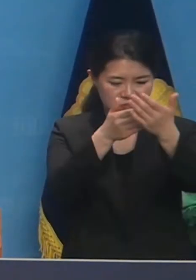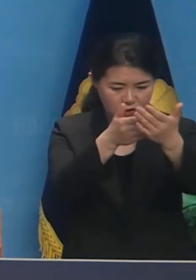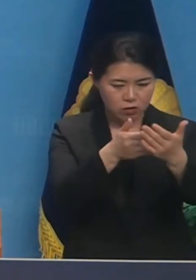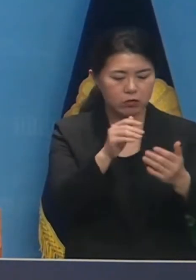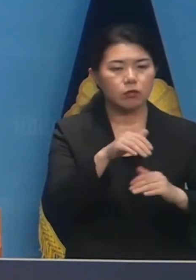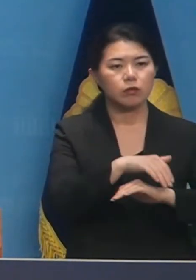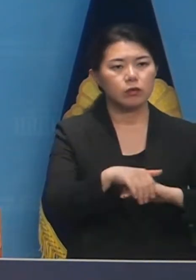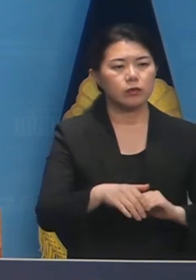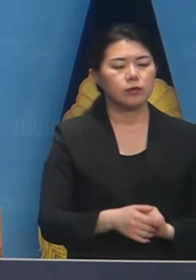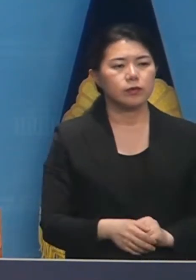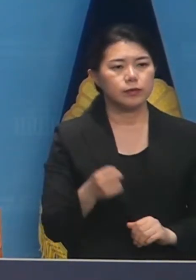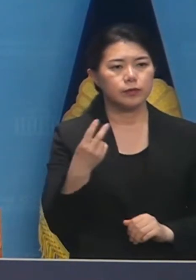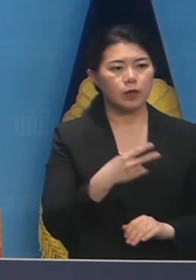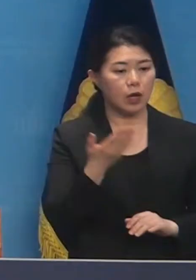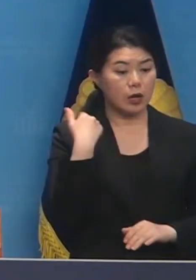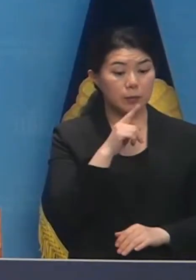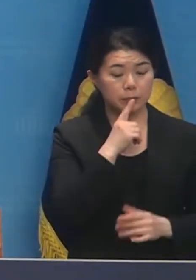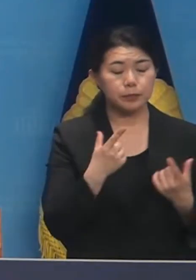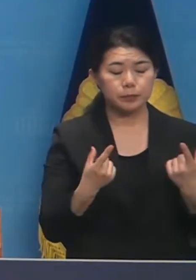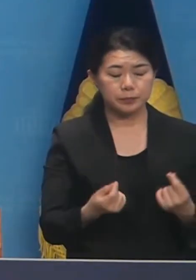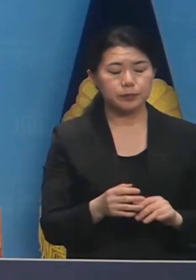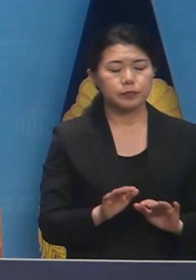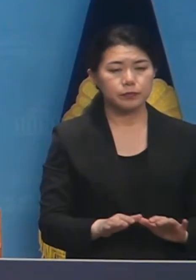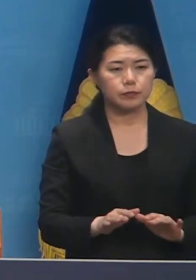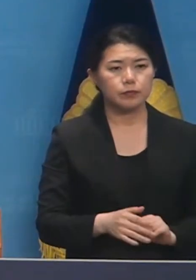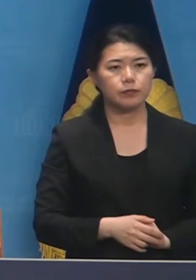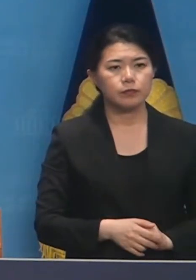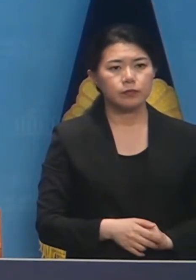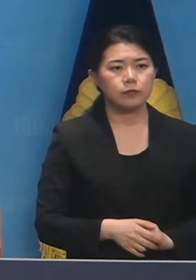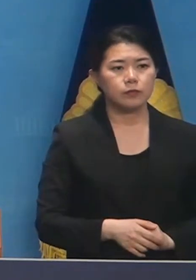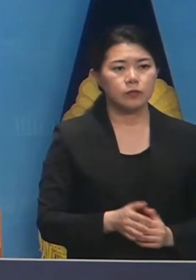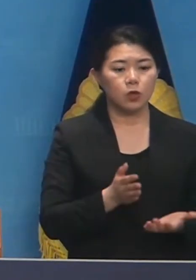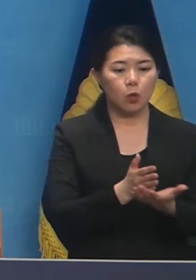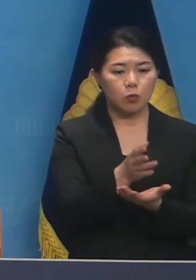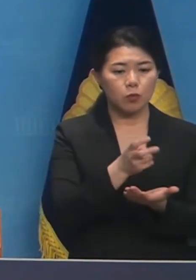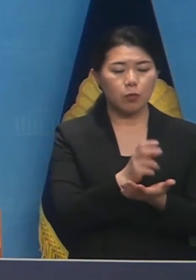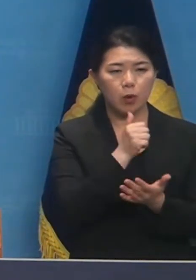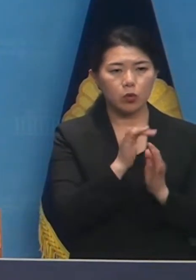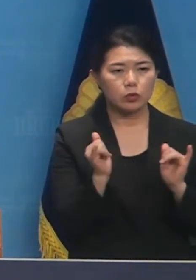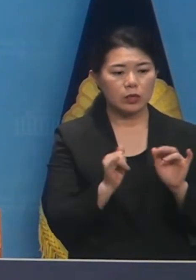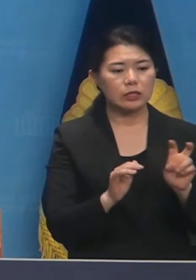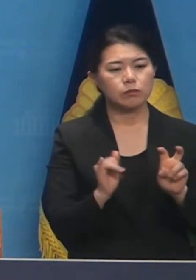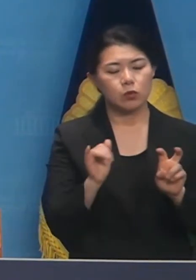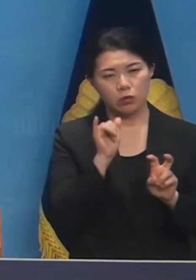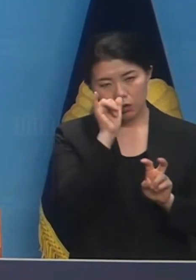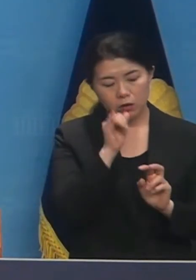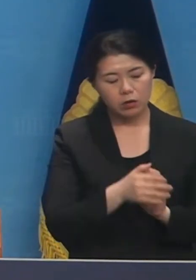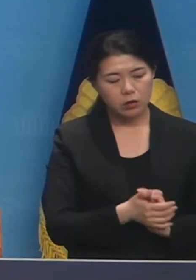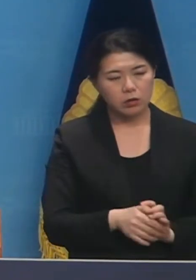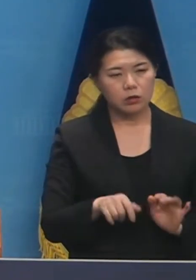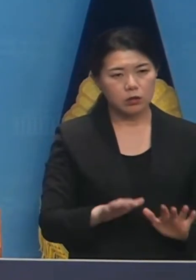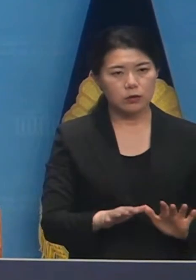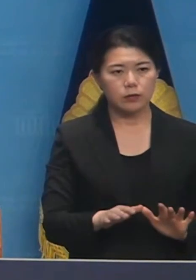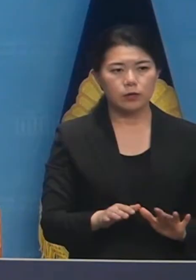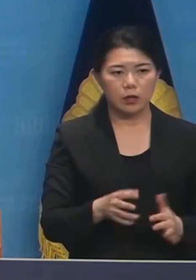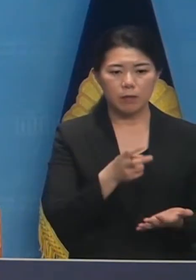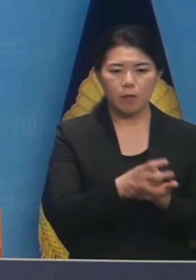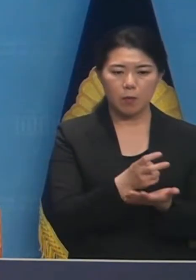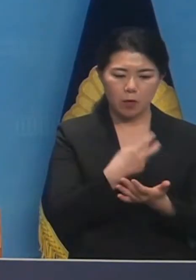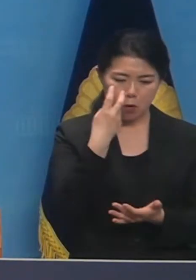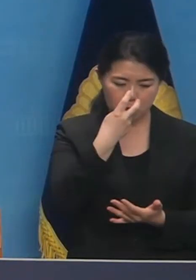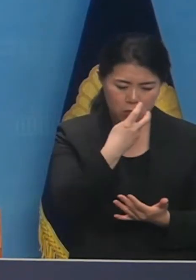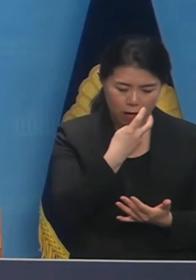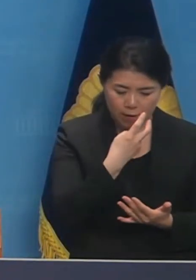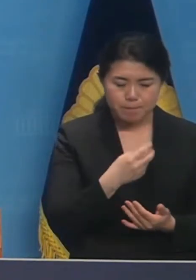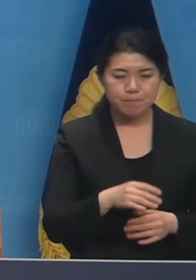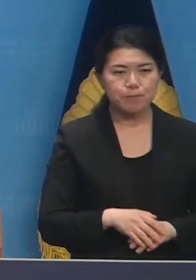하려고 합니다. 또 앞에서 말씀드렸듯이 예자연에 전문 변호인들이 한 10여 명이 있습니다. 거기서 충분히 법적으로 검토를